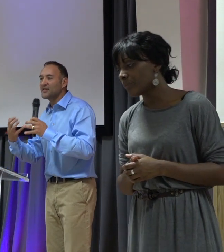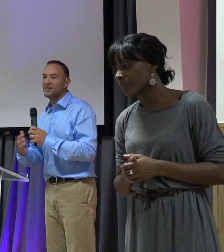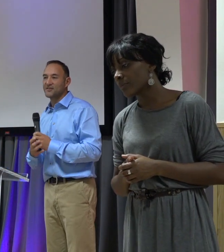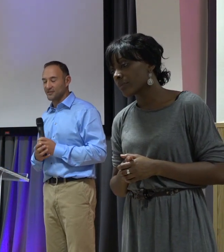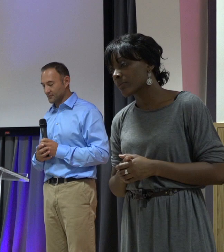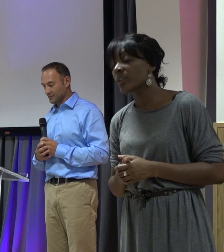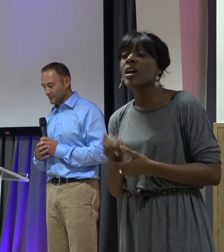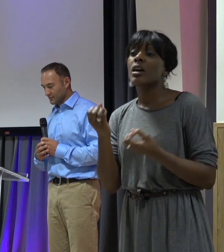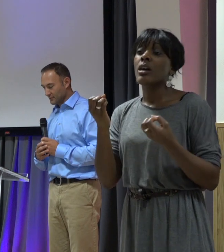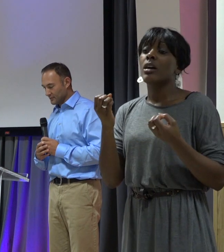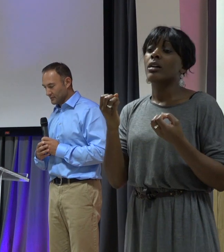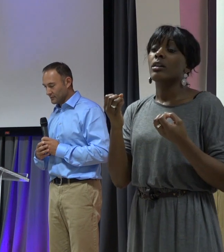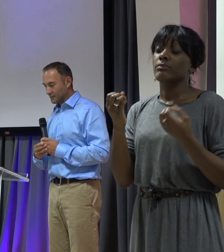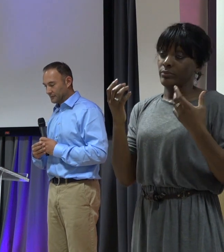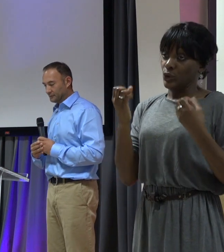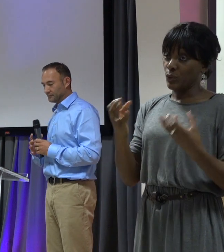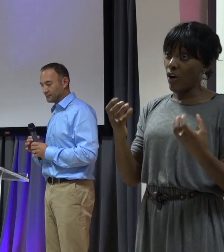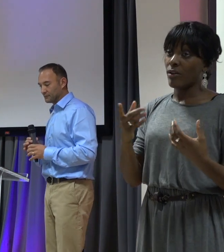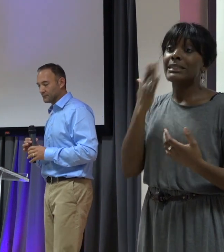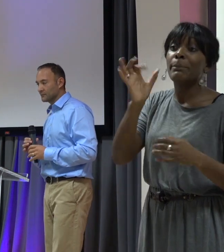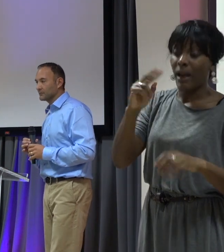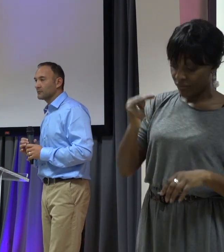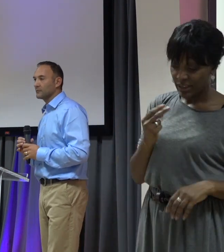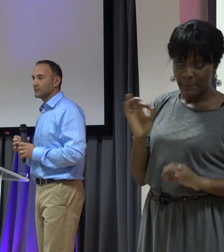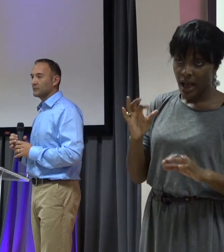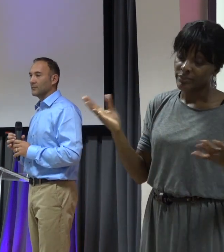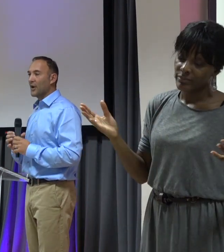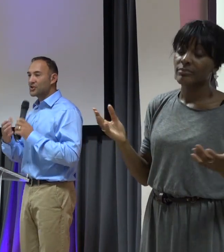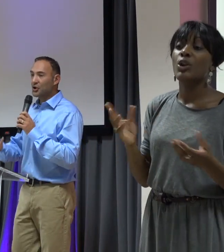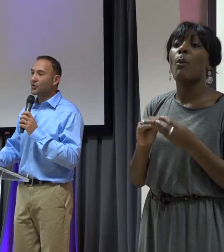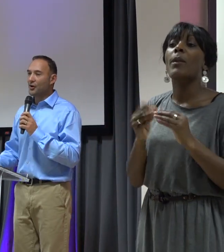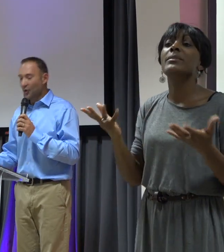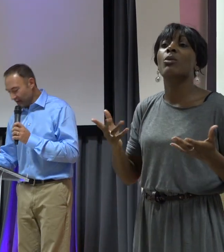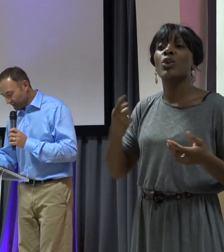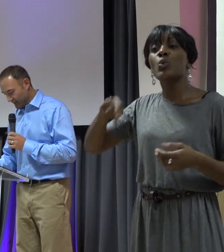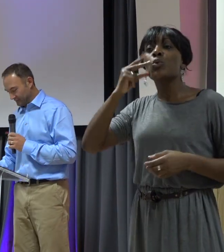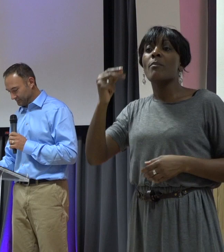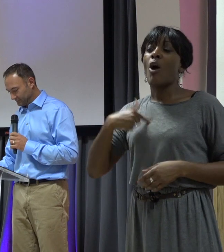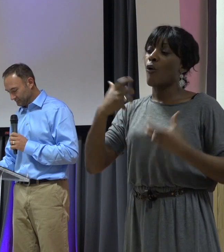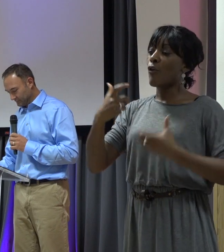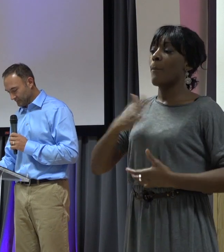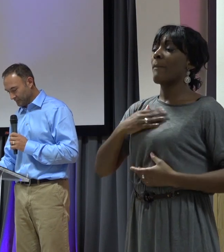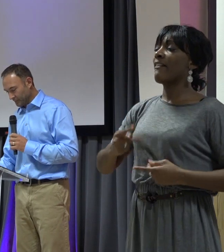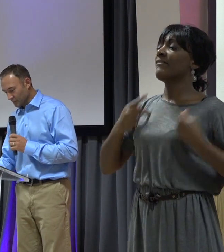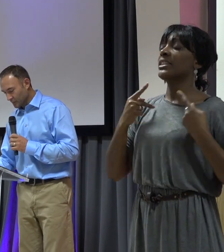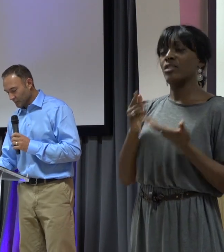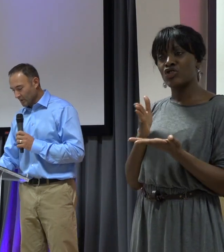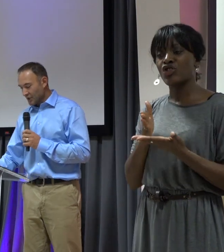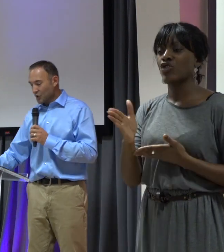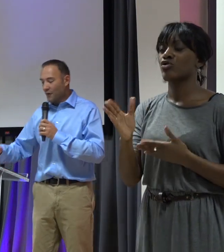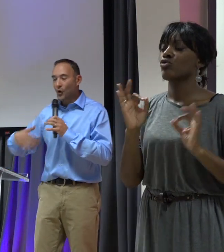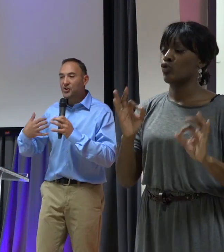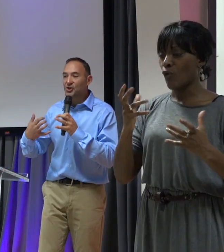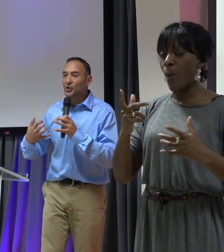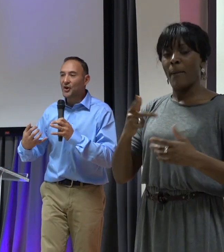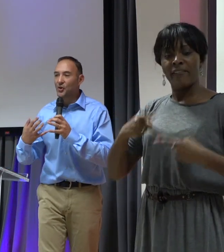make sense. Parce que en tant qu'humains, nous voulons que notre vie ait du sens. And our children are no different. Et nos enfants ne sont pas différents.